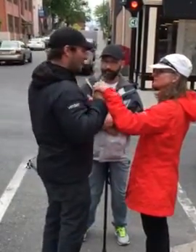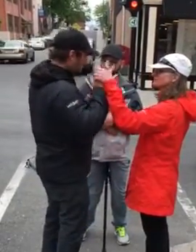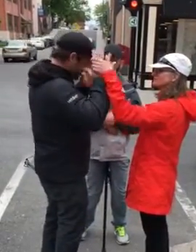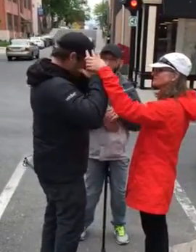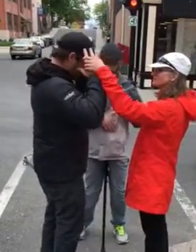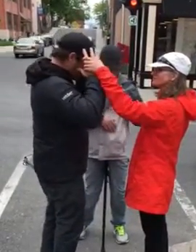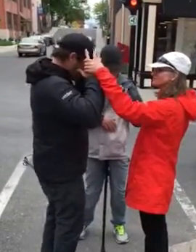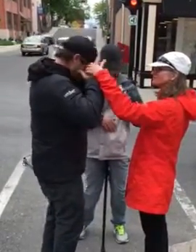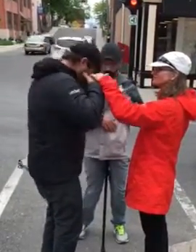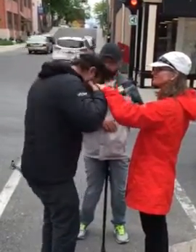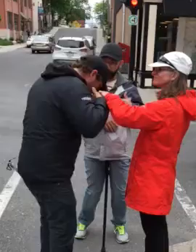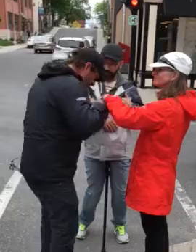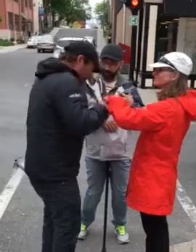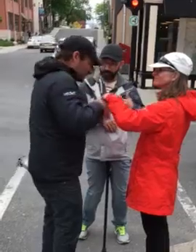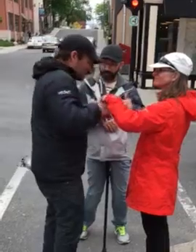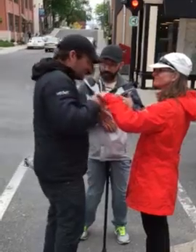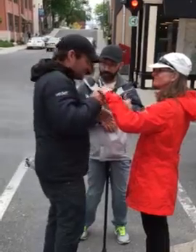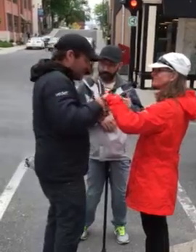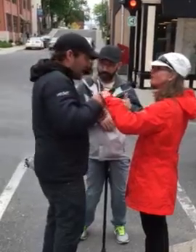sans la tête du chien,